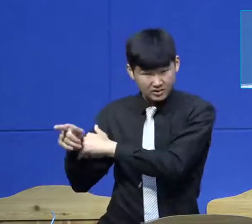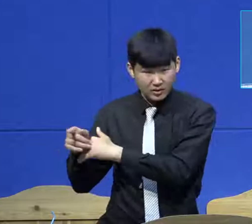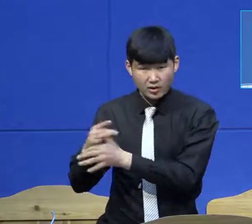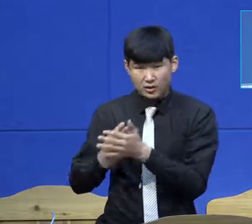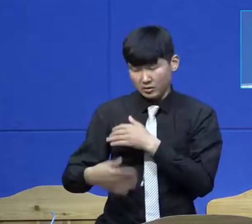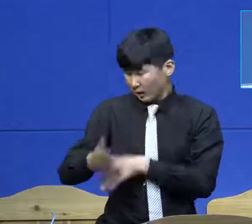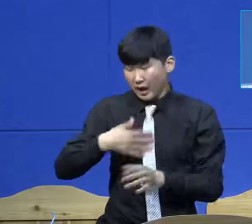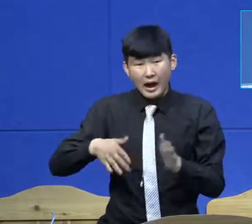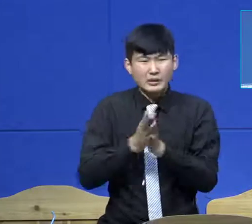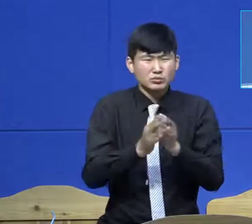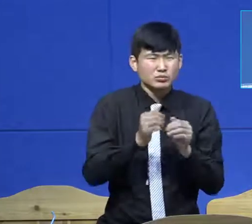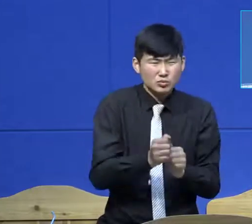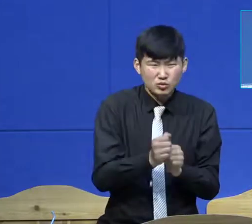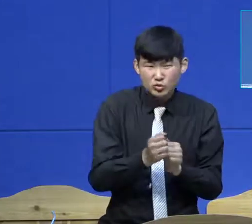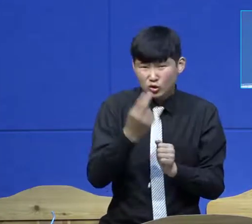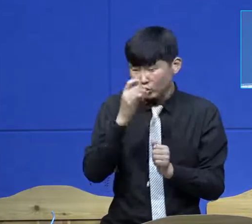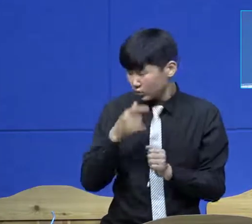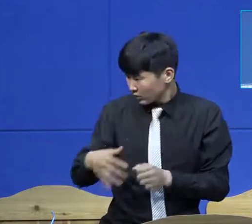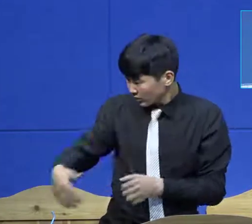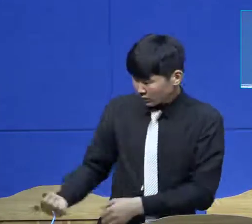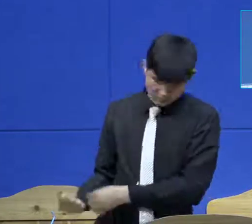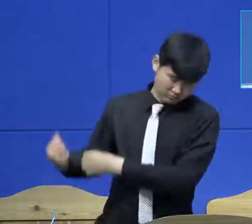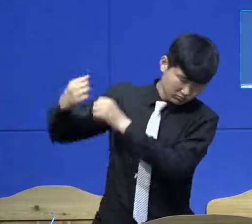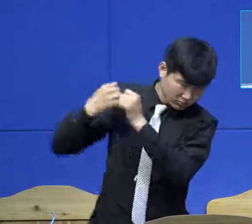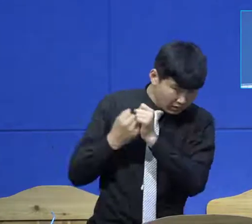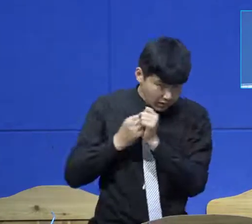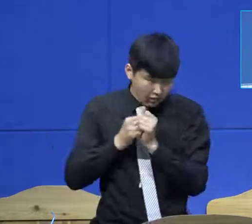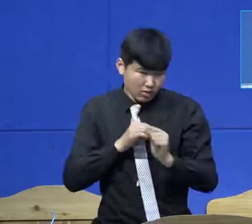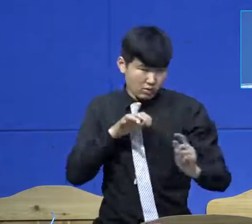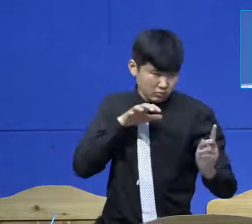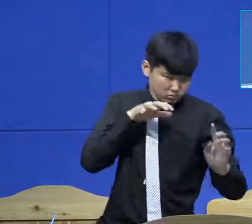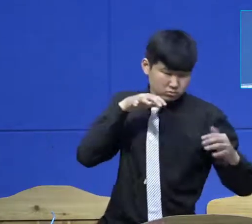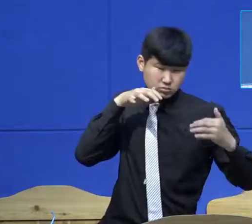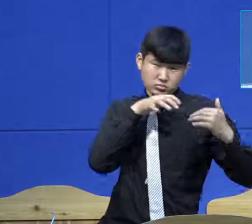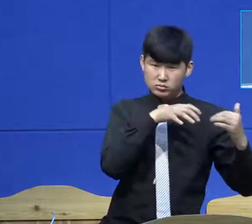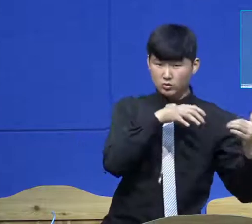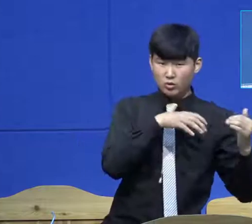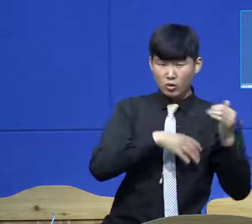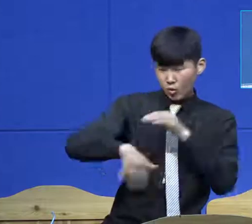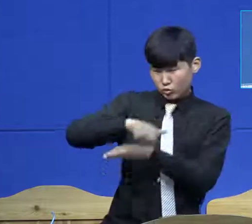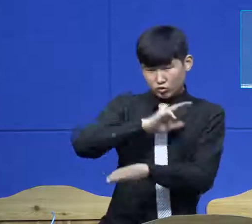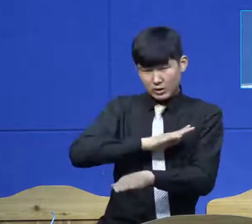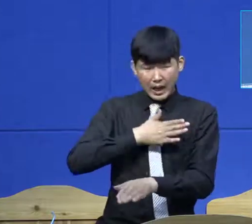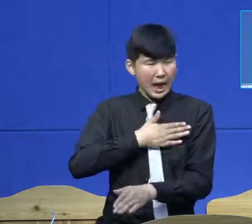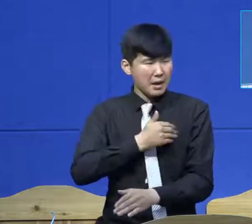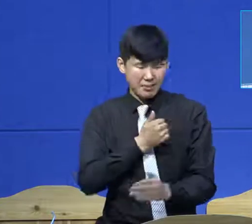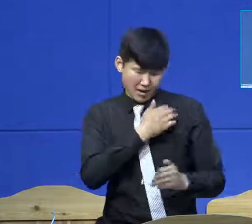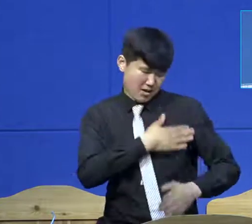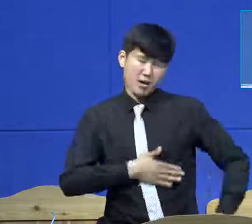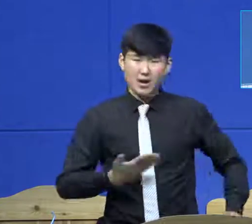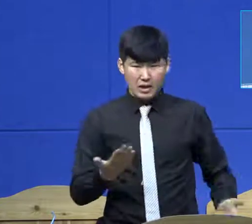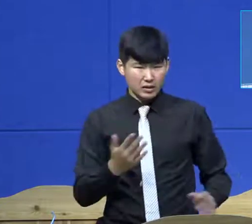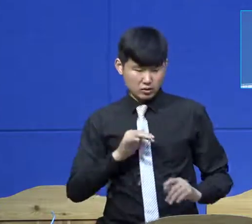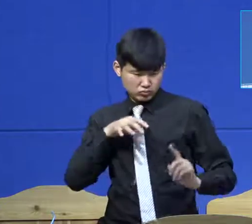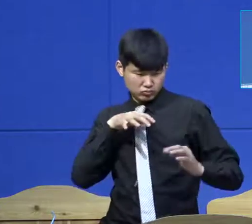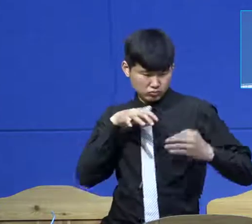хамтран зүтгэгчдийнхээ цогцсыг даваад урагш алхаж давшин улсынхаа төлөө амнасаа хайрлахгүй давших